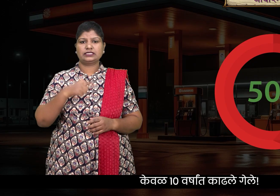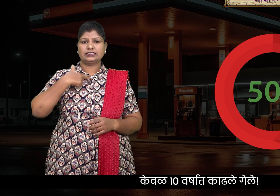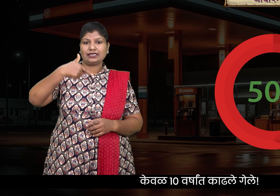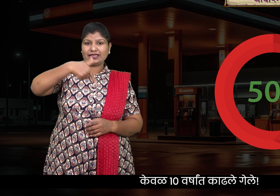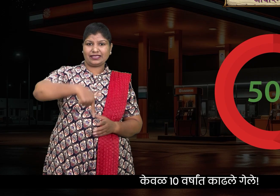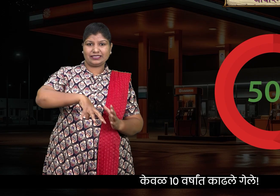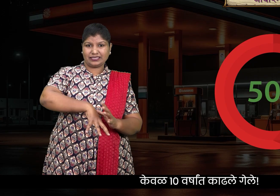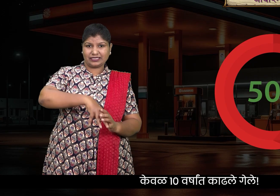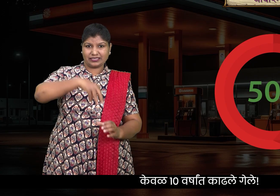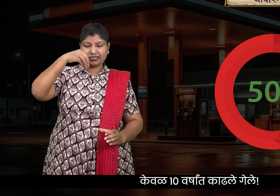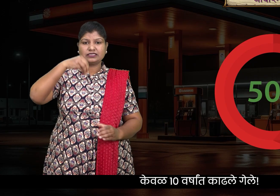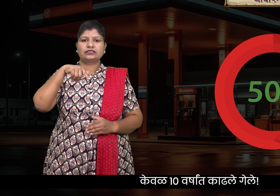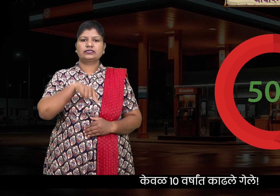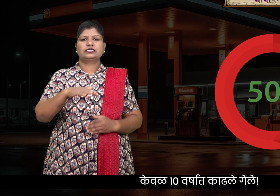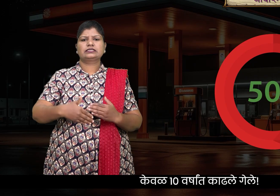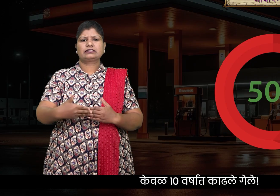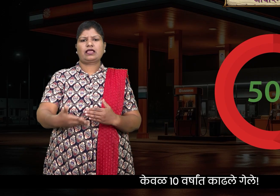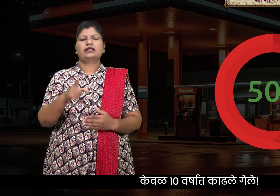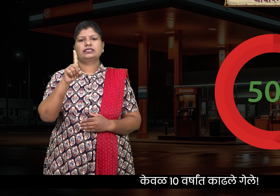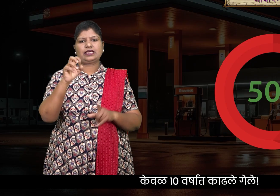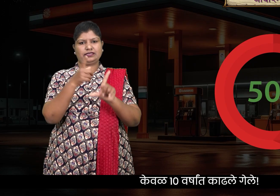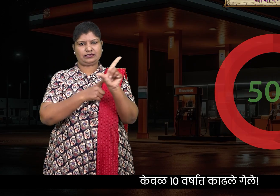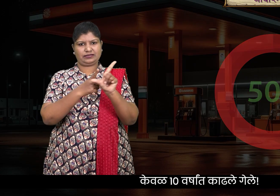केवळ 10 वर्षात काढले गेले.